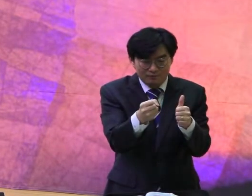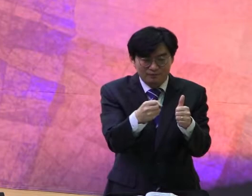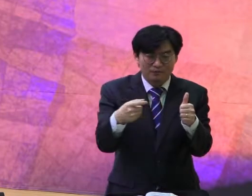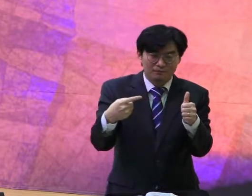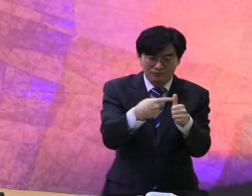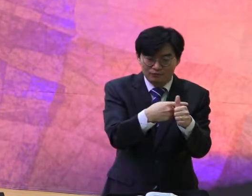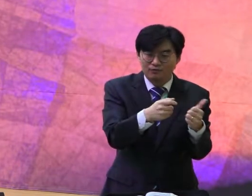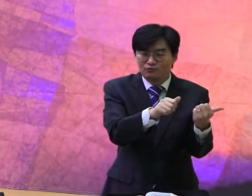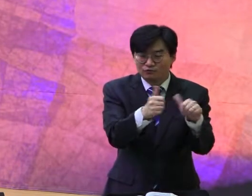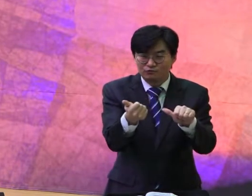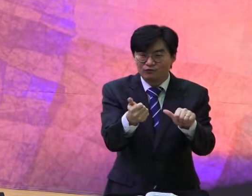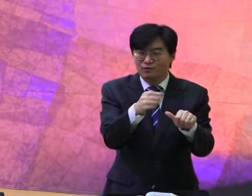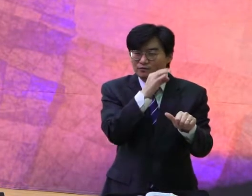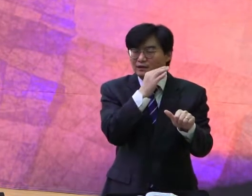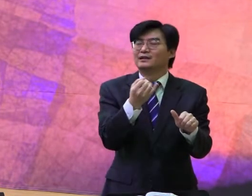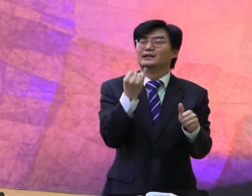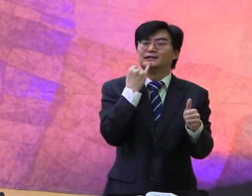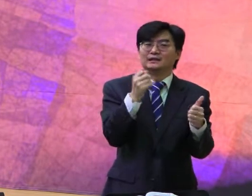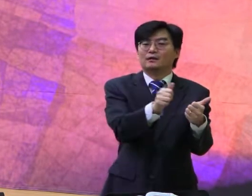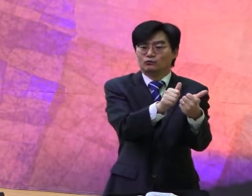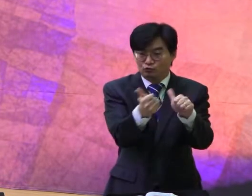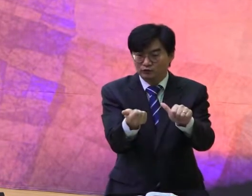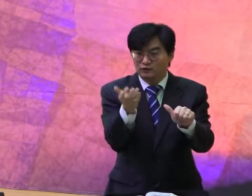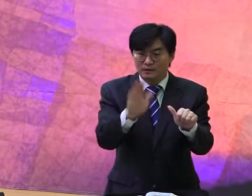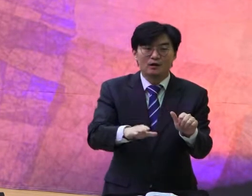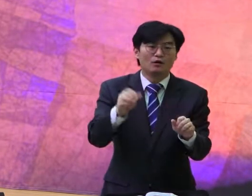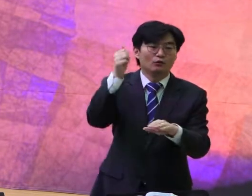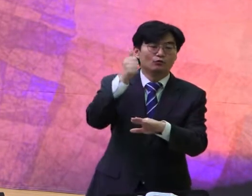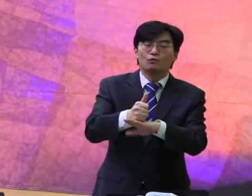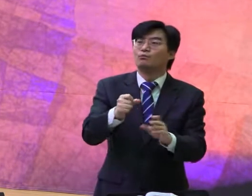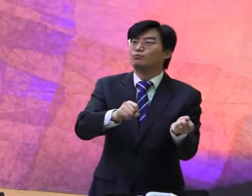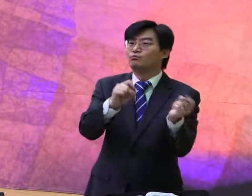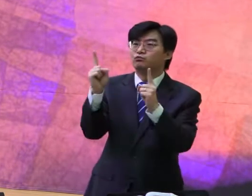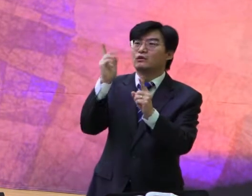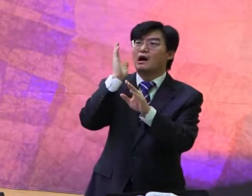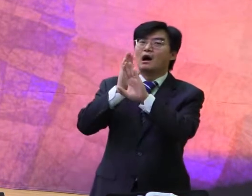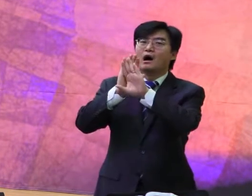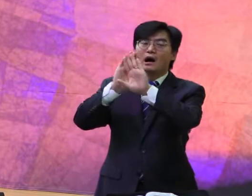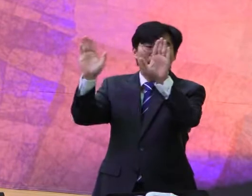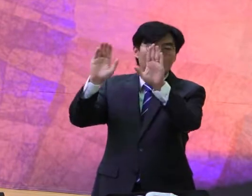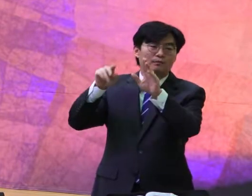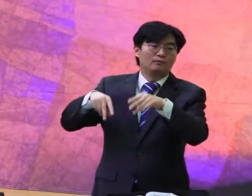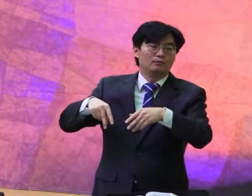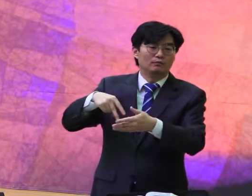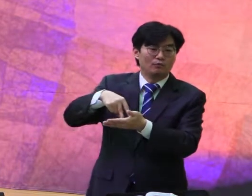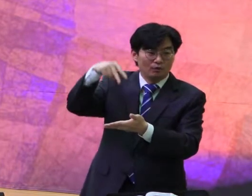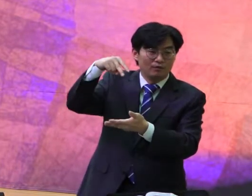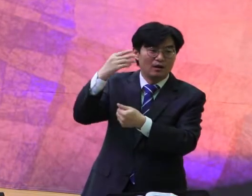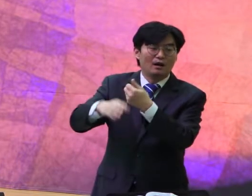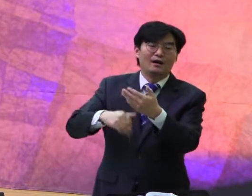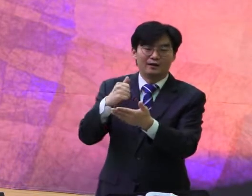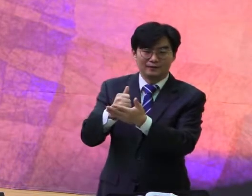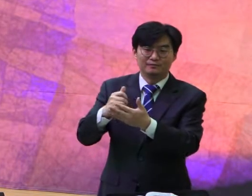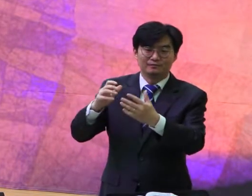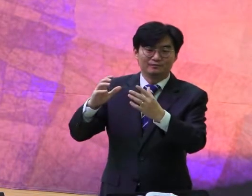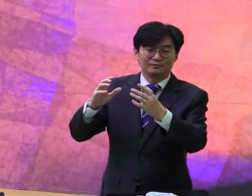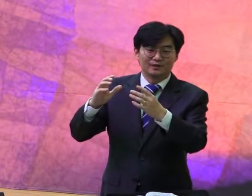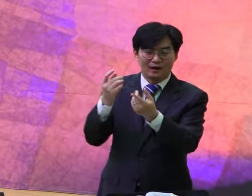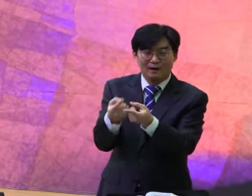믿음의 주인이시고 우리를 온전케 하시는 예수님을 바라봐야 하는데, 그분은 어떤 분이냐? 여러 설명을 하지